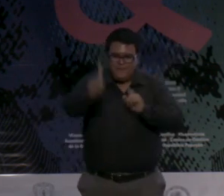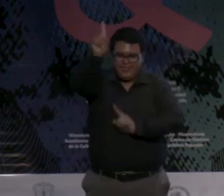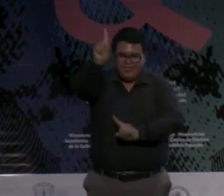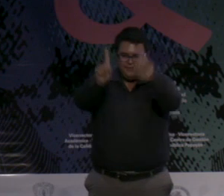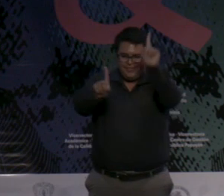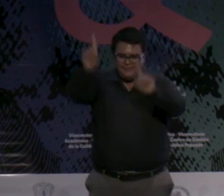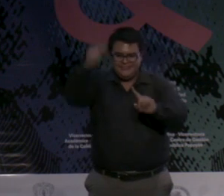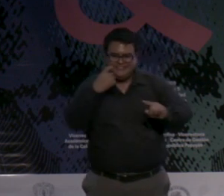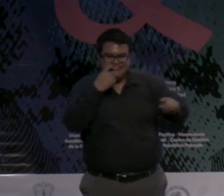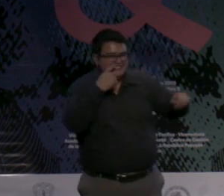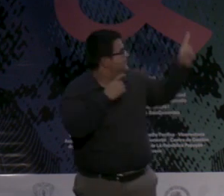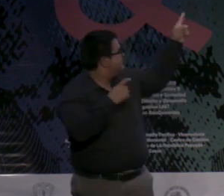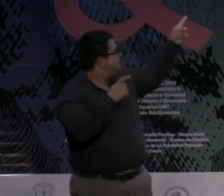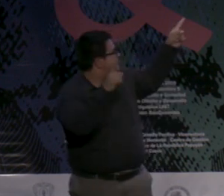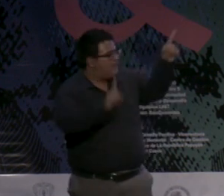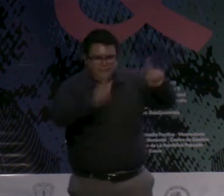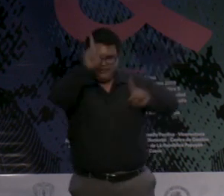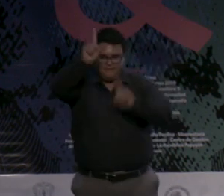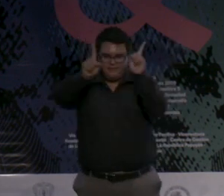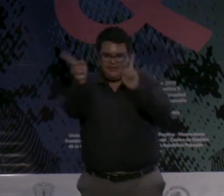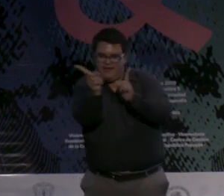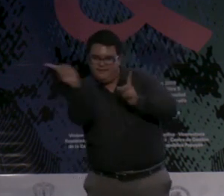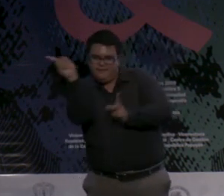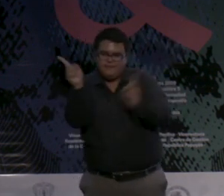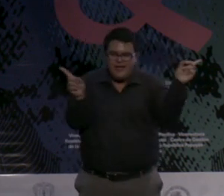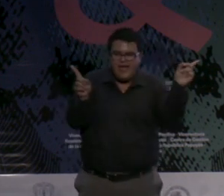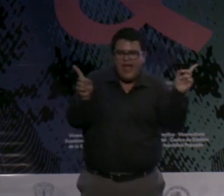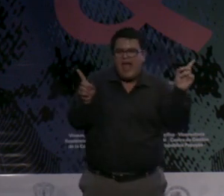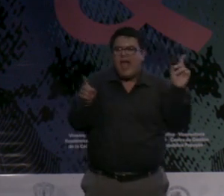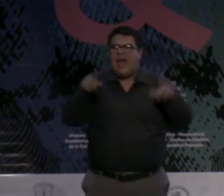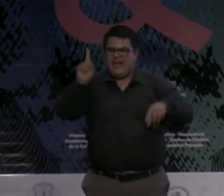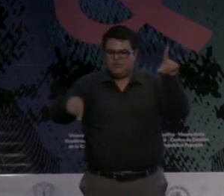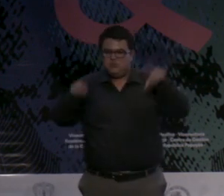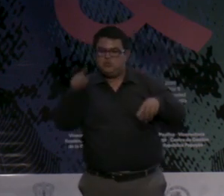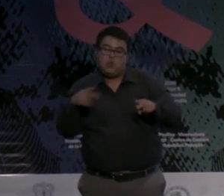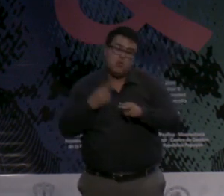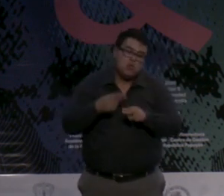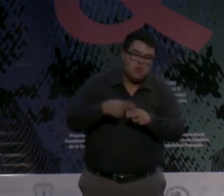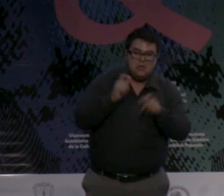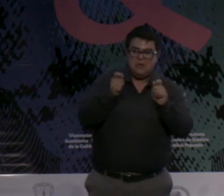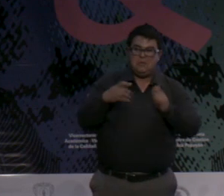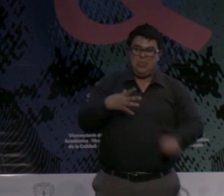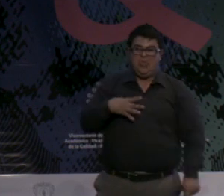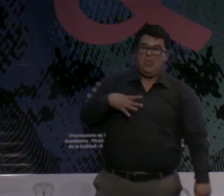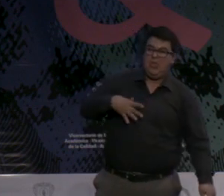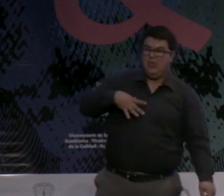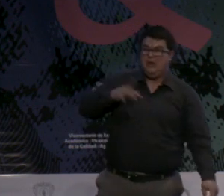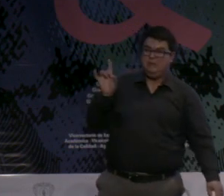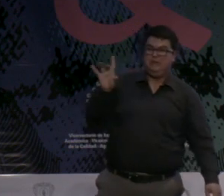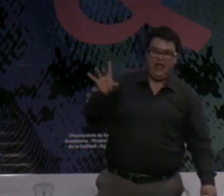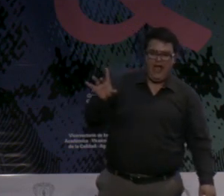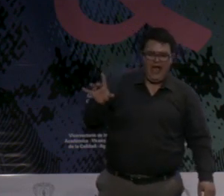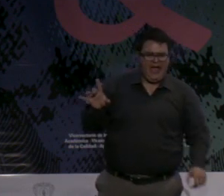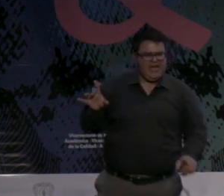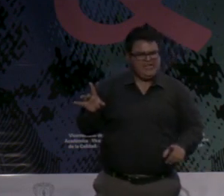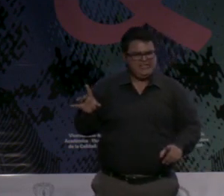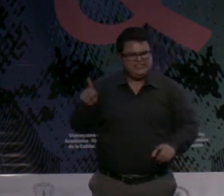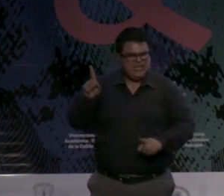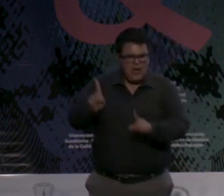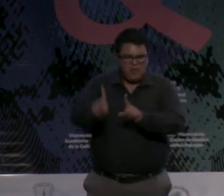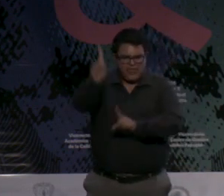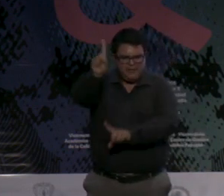también en Popayán, yo imagino, que muchas de estas casas no están terminadas, y al no estar terminadas notamos que hay unas varillas que sobresalen en